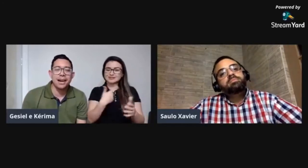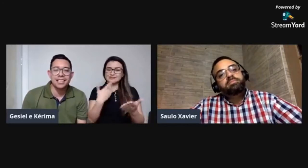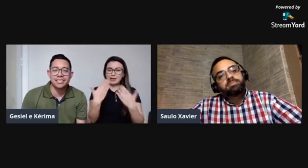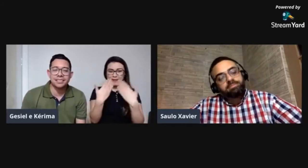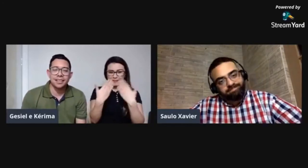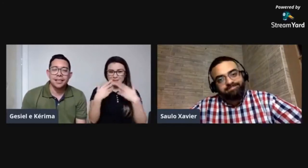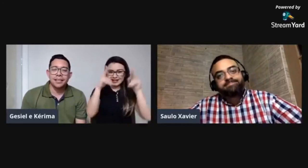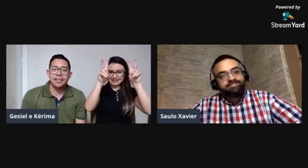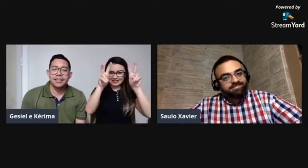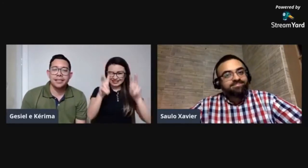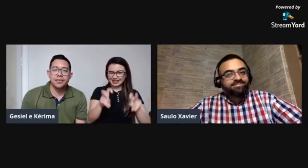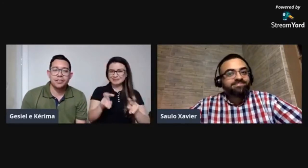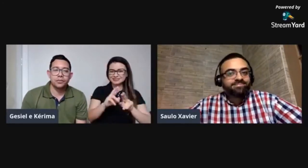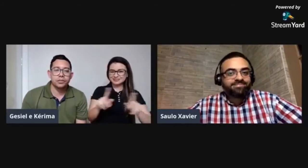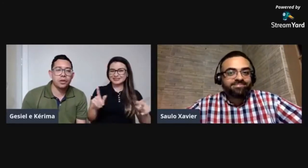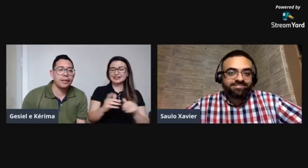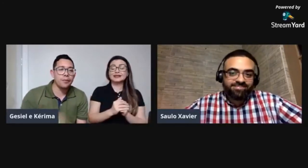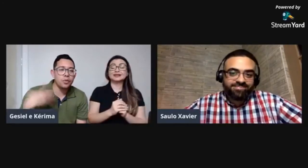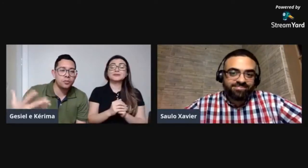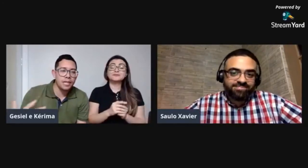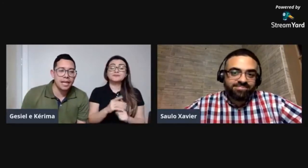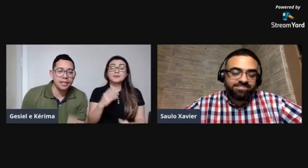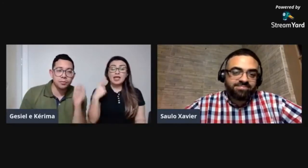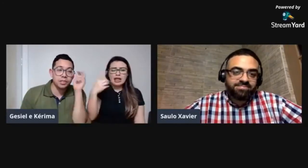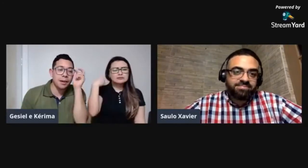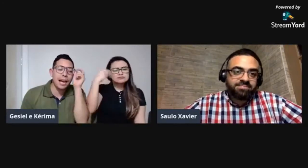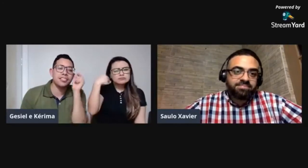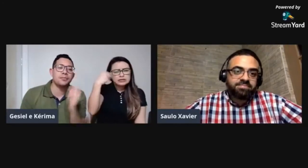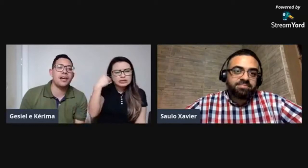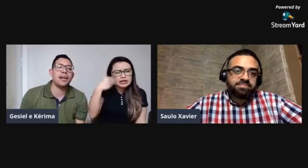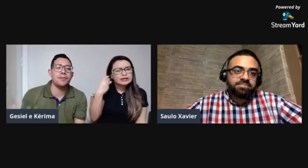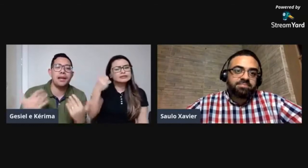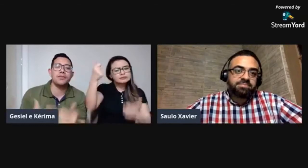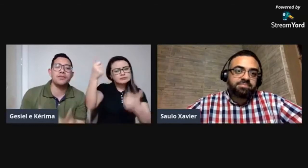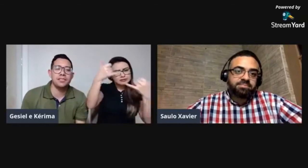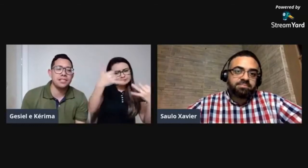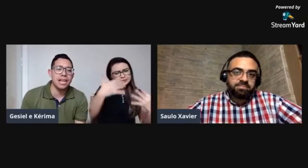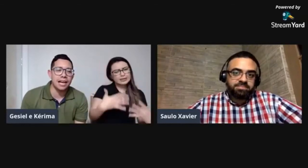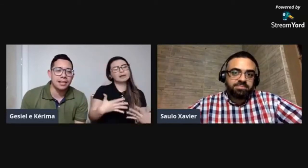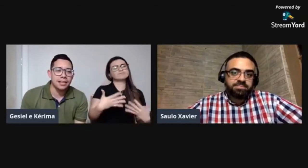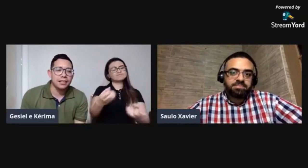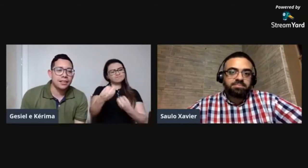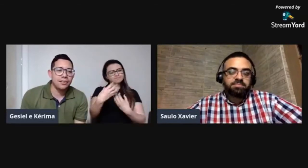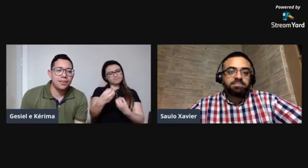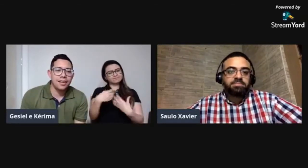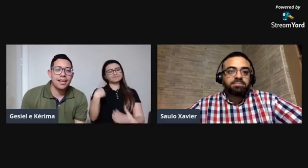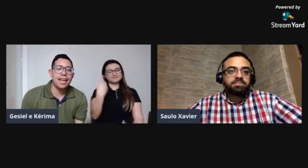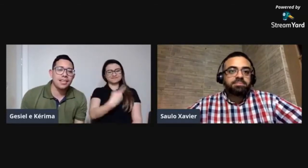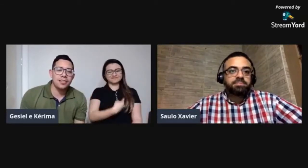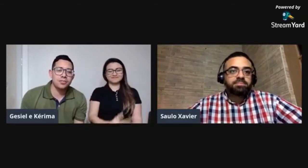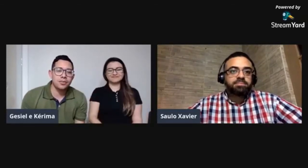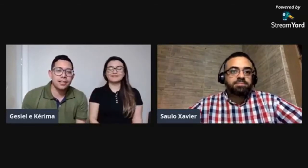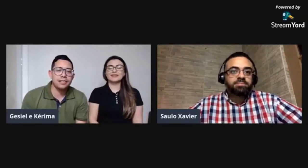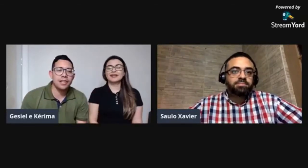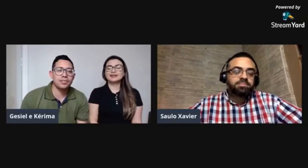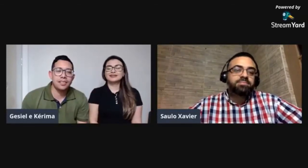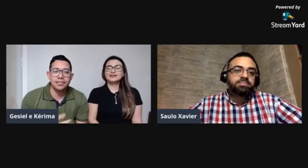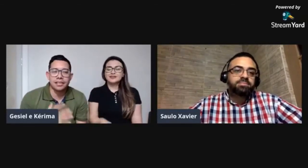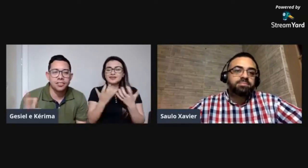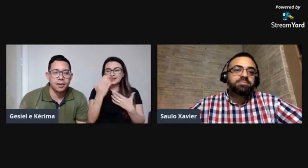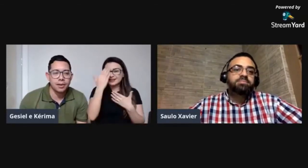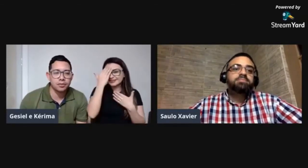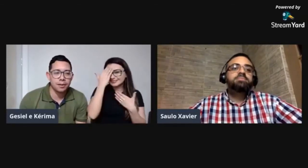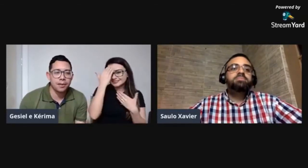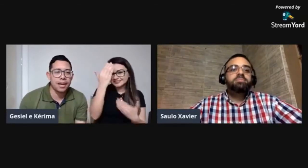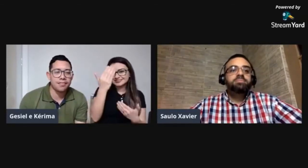outras temáticas. E eu acho que o Saulo tem muita experiência, muita bagagem para nos ensinar. Então, é isso, né, Saulo? Se você